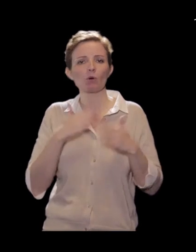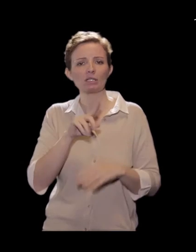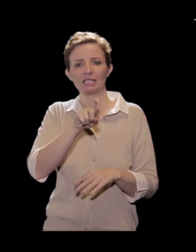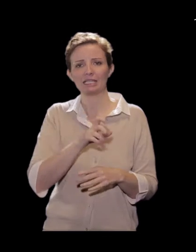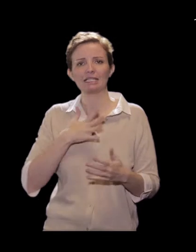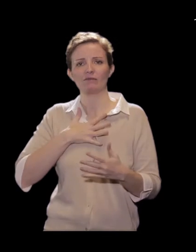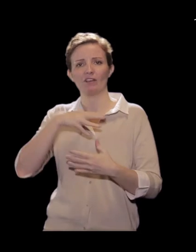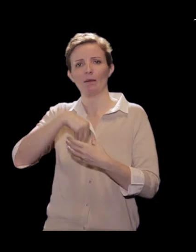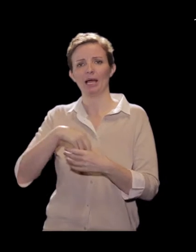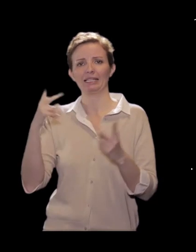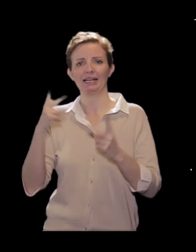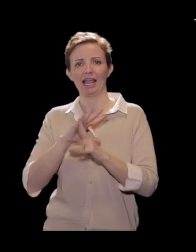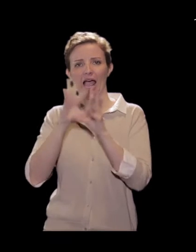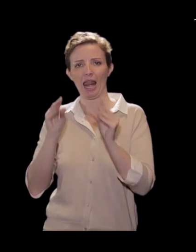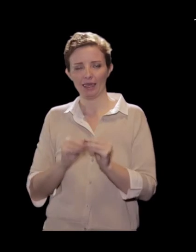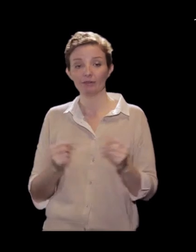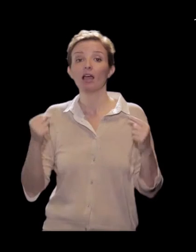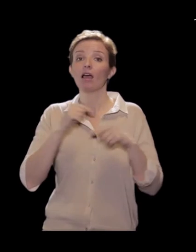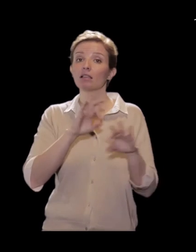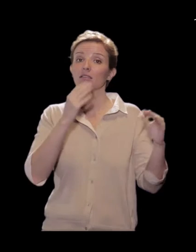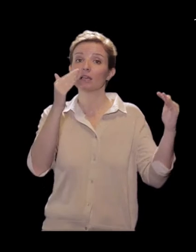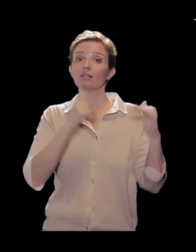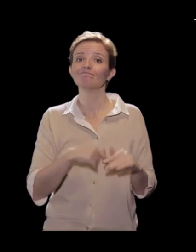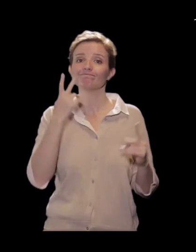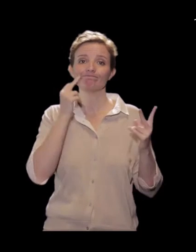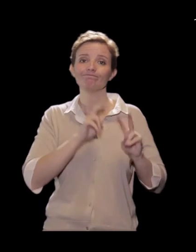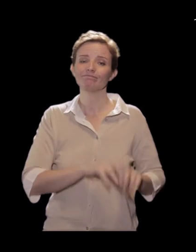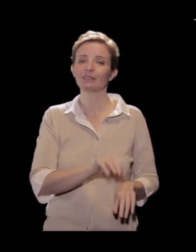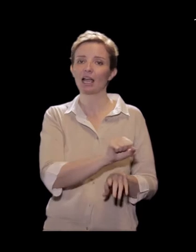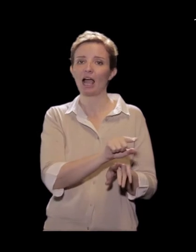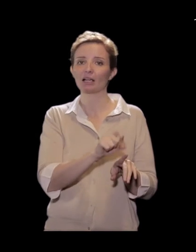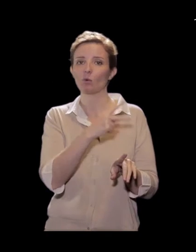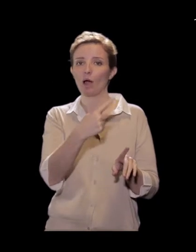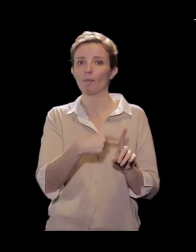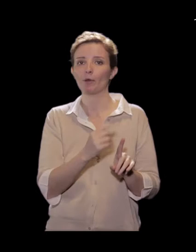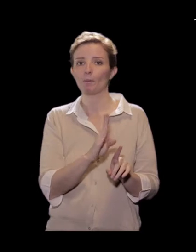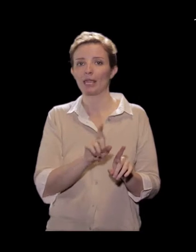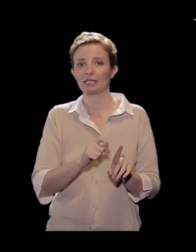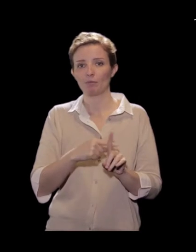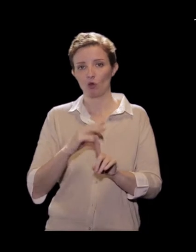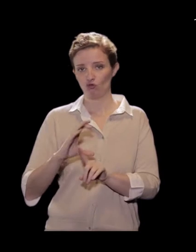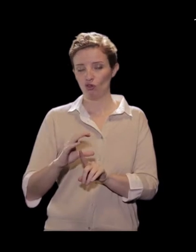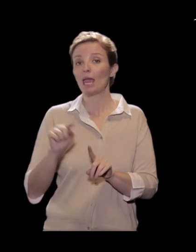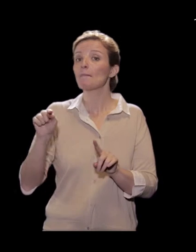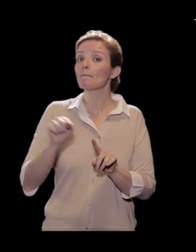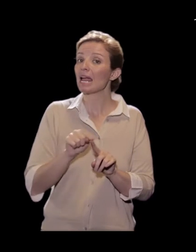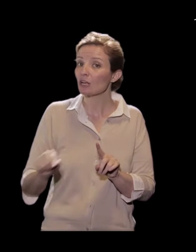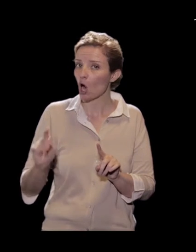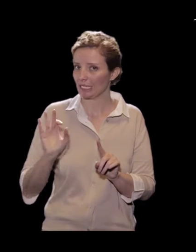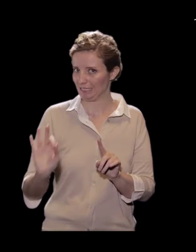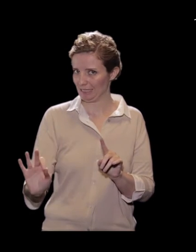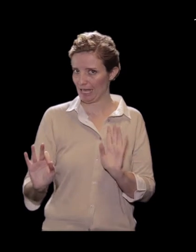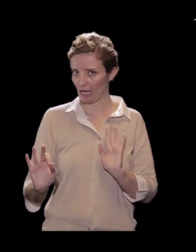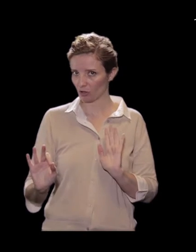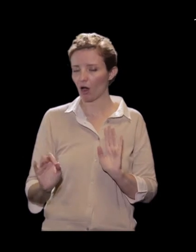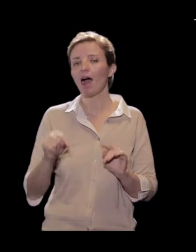reali Se invece volessimo andare a studiare Ax qu + BX + C minore questa volta di 0